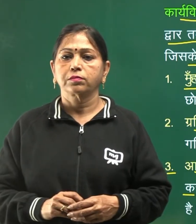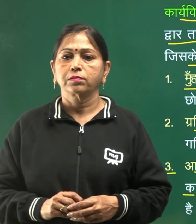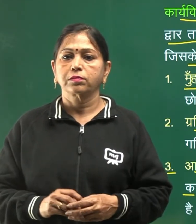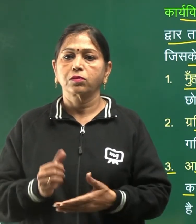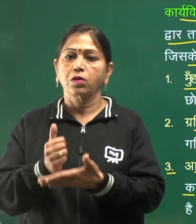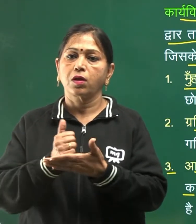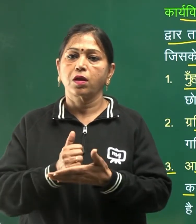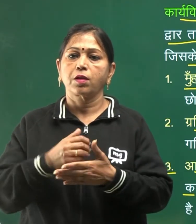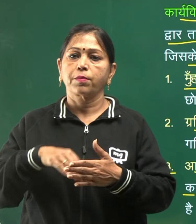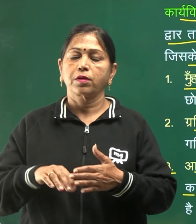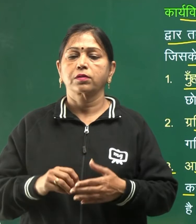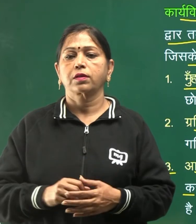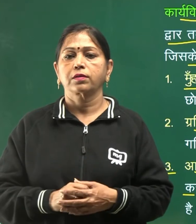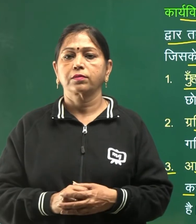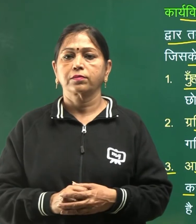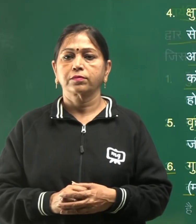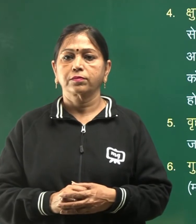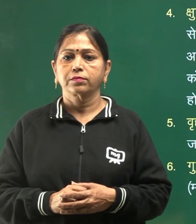सहायता करता है।